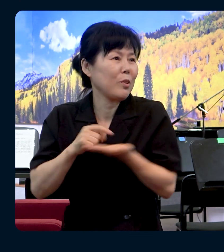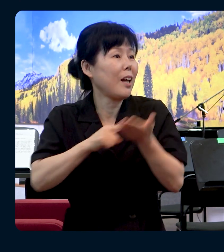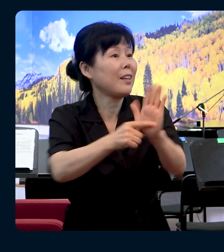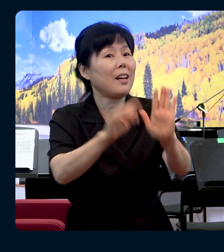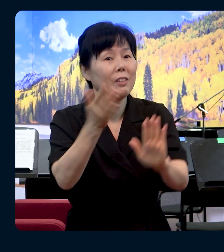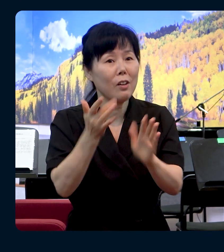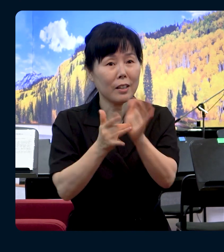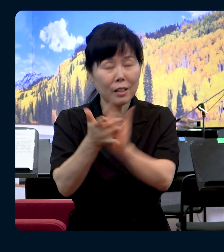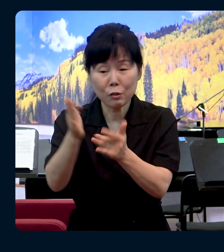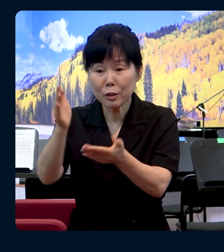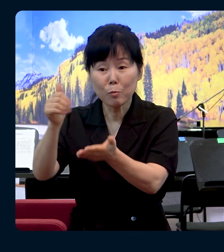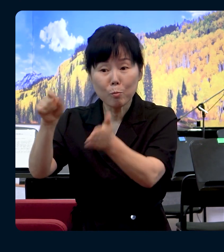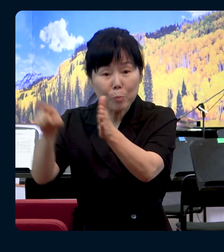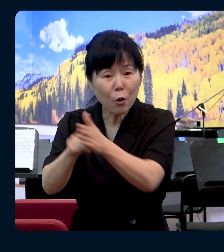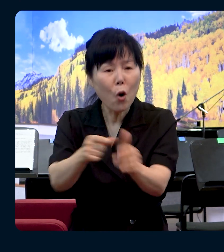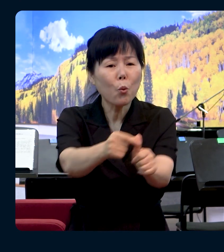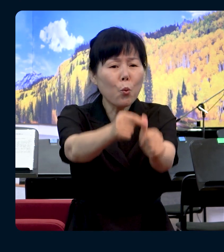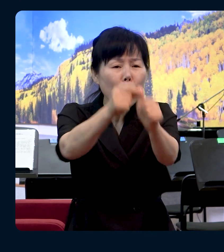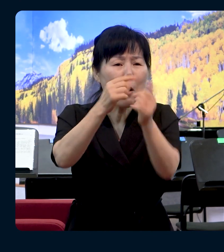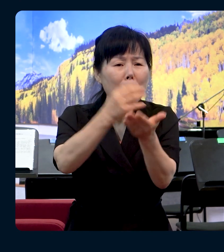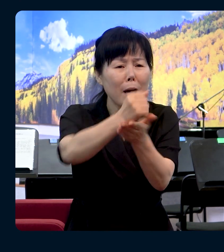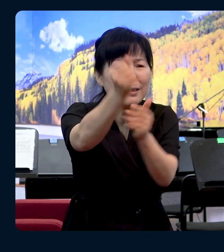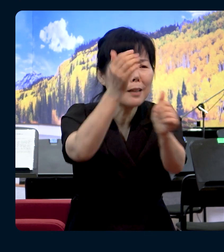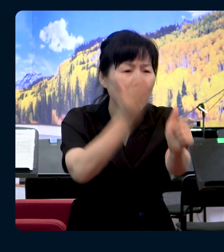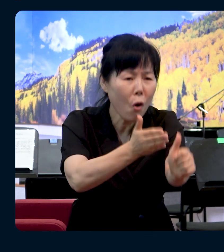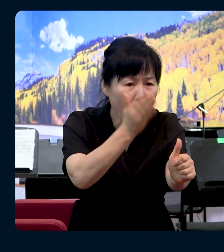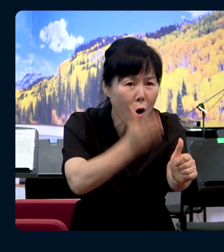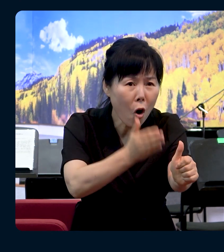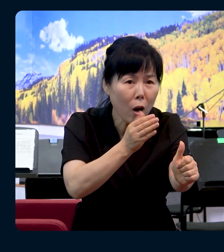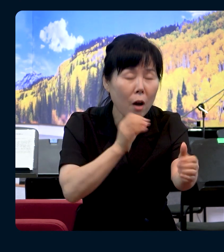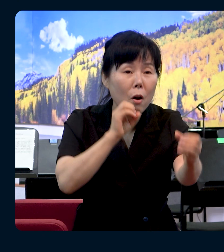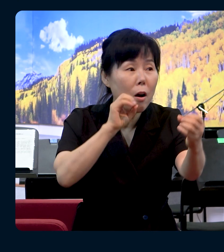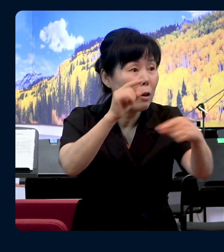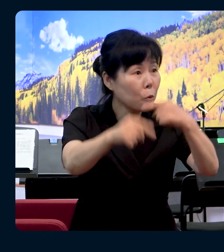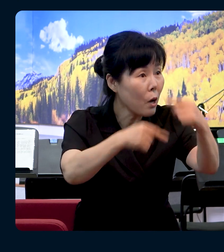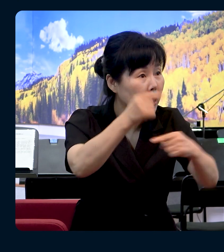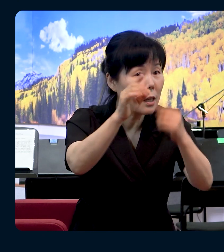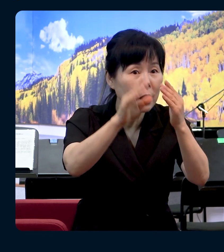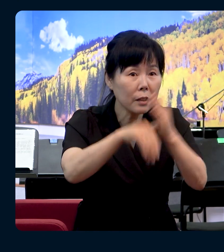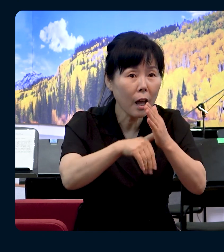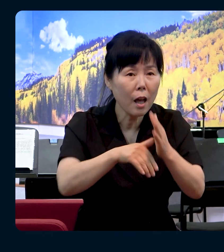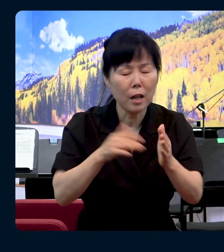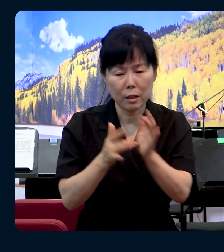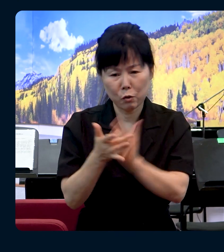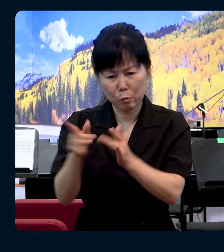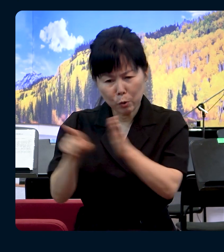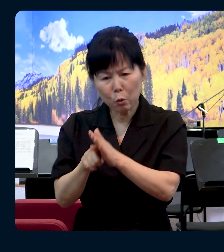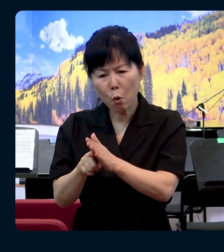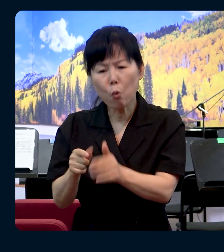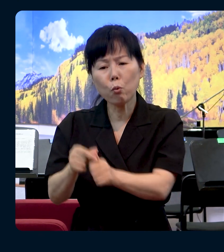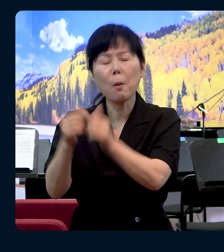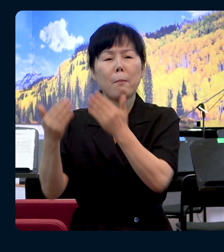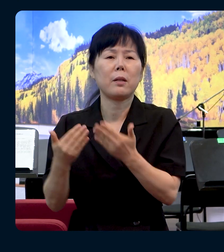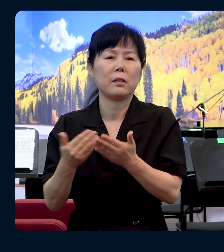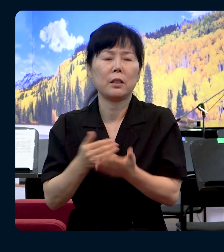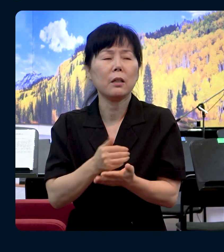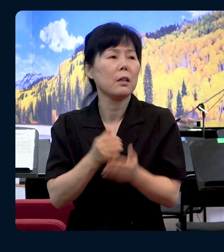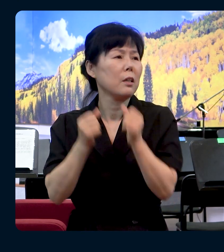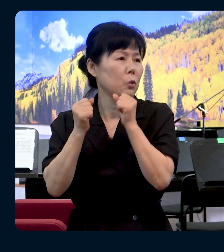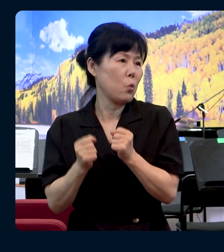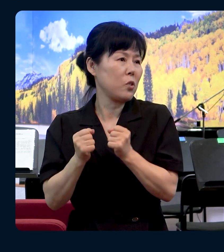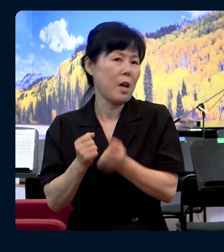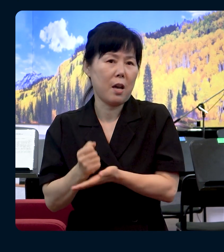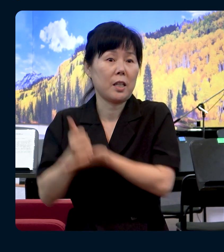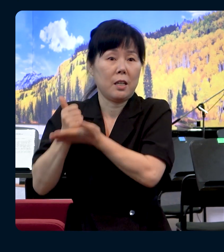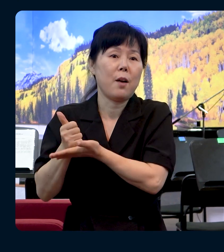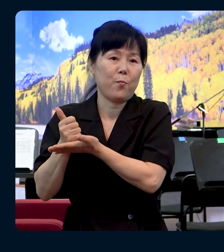예수 믿고 구원받으세요 하는 순간 예수 믿고 구원받은 자의 존재의 힘이 그대로 밀고 나가는 거 아니에요? 하나님은 당신을